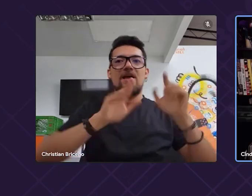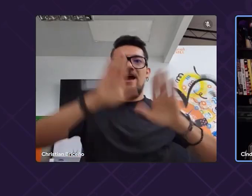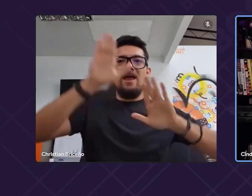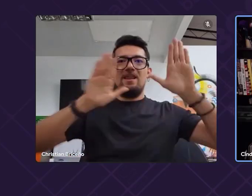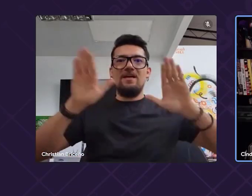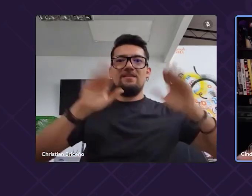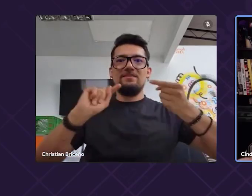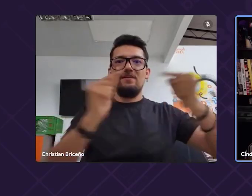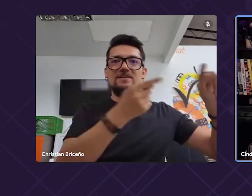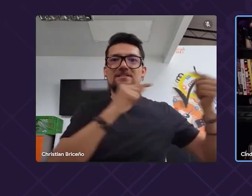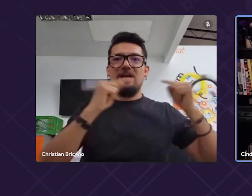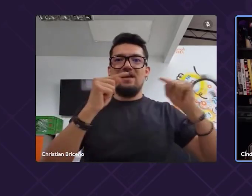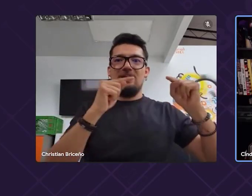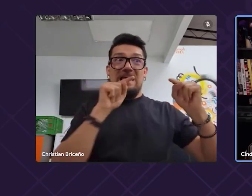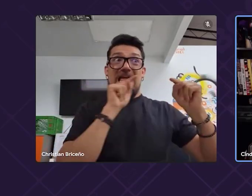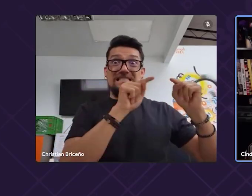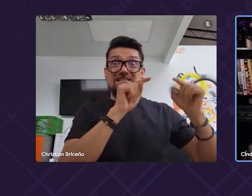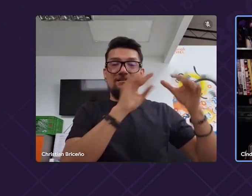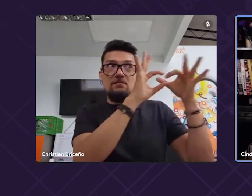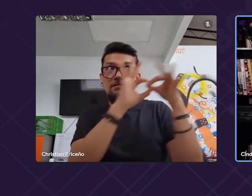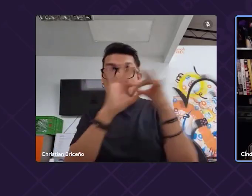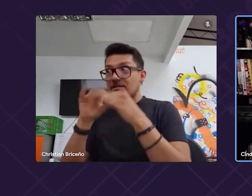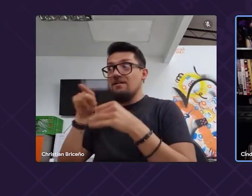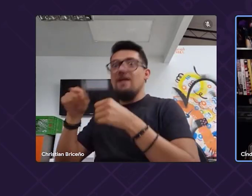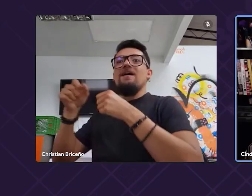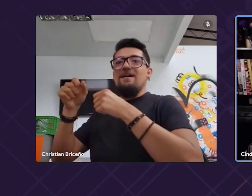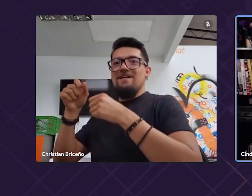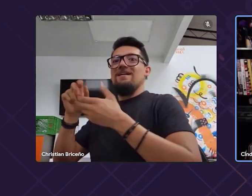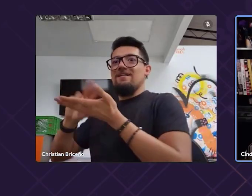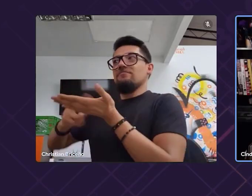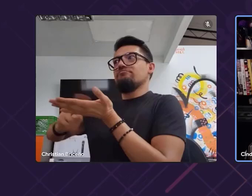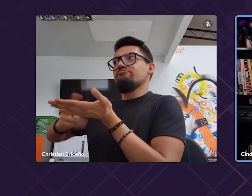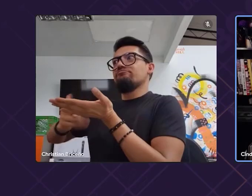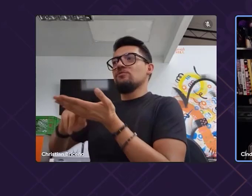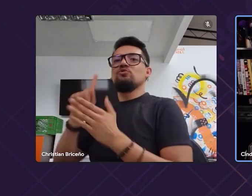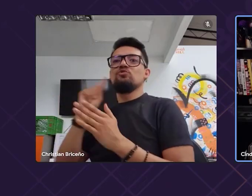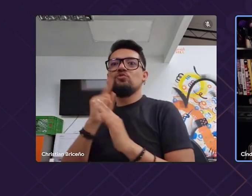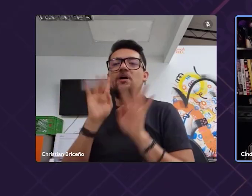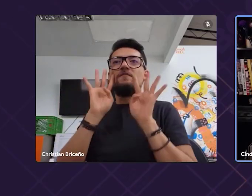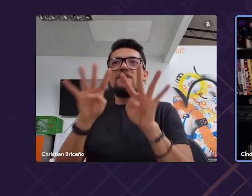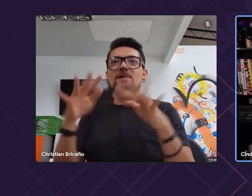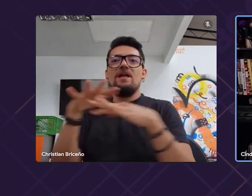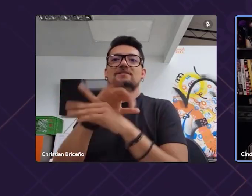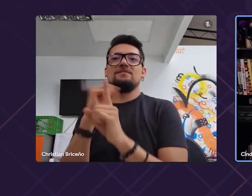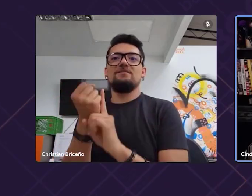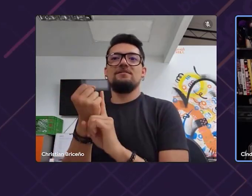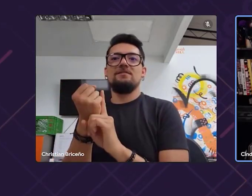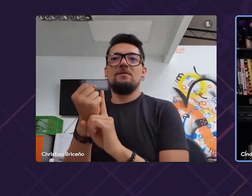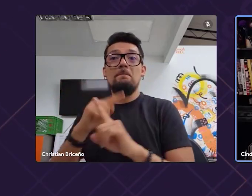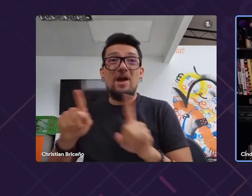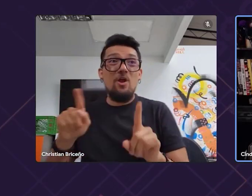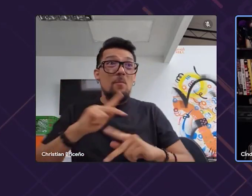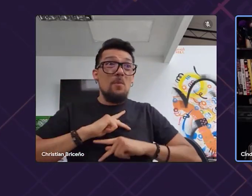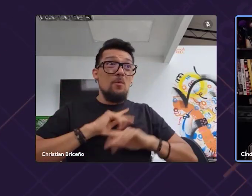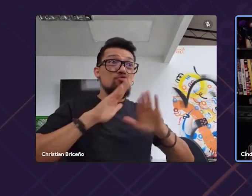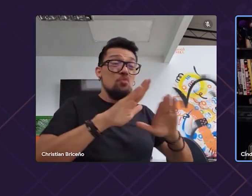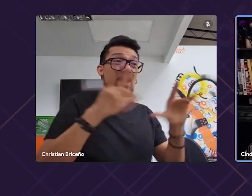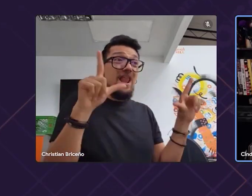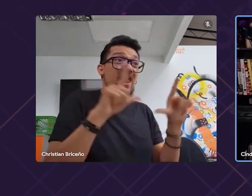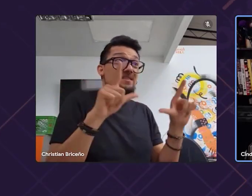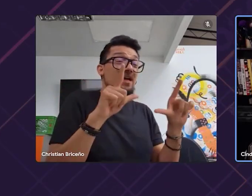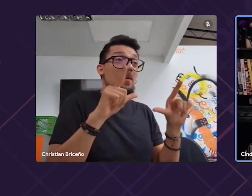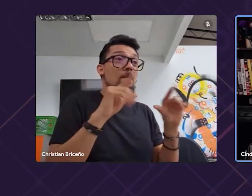Entonces, por ejemplo, pero la televisión, que sí puede hacer cuando hay debates electorales, hacer uso del servicio